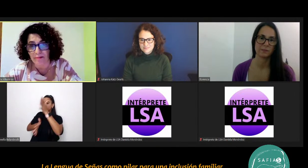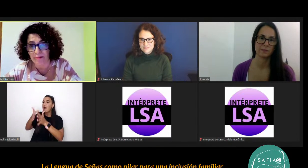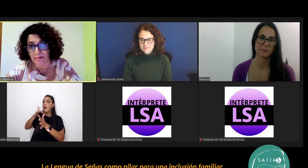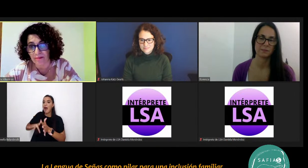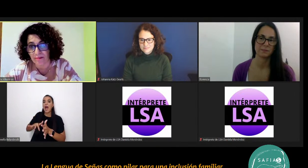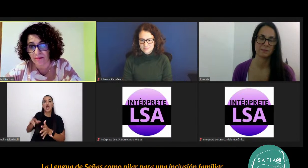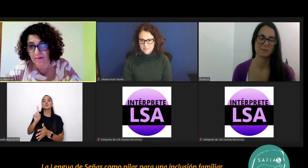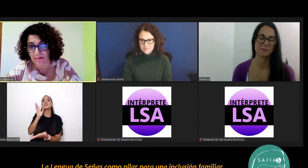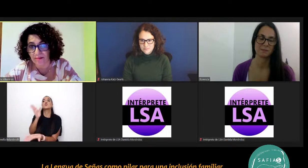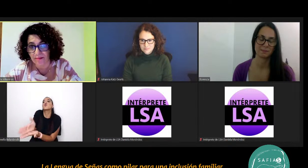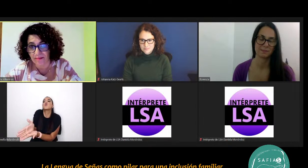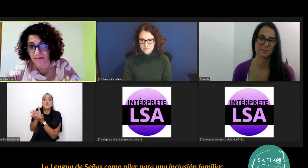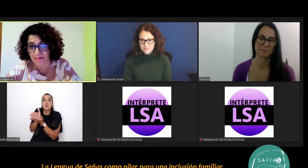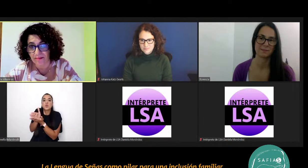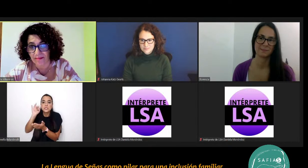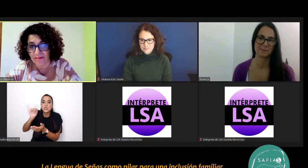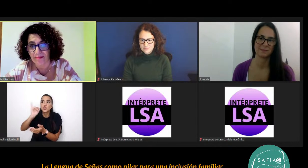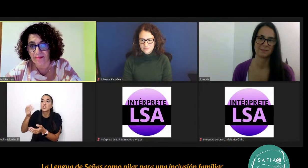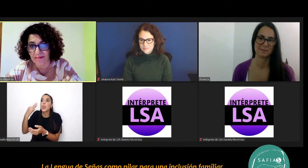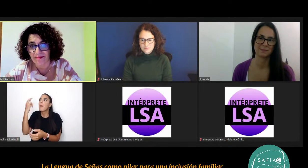hablar.